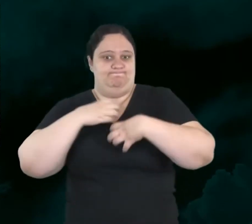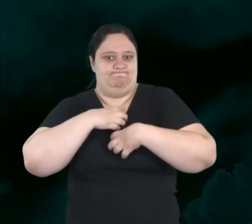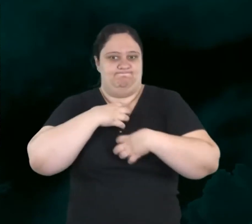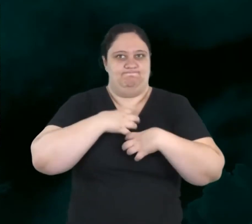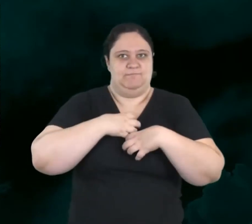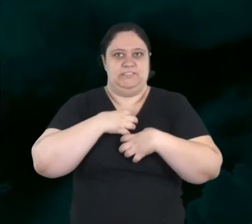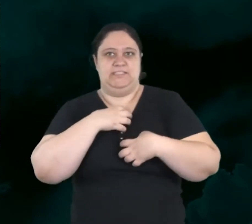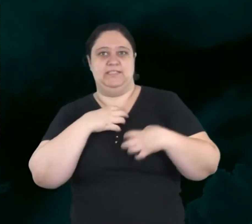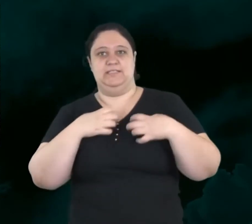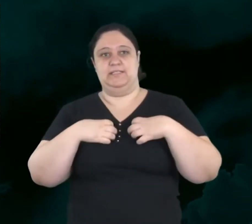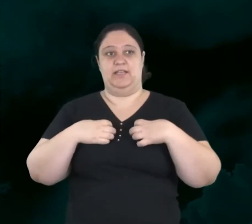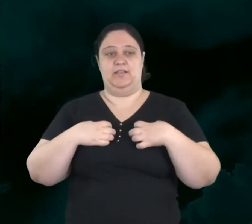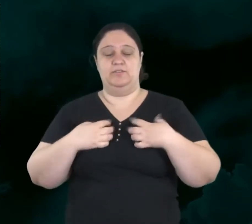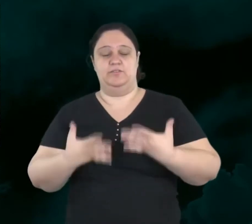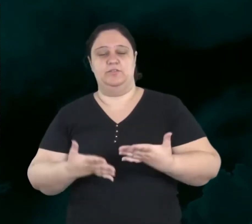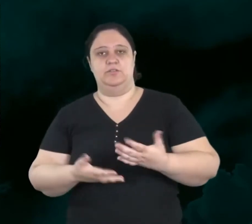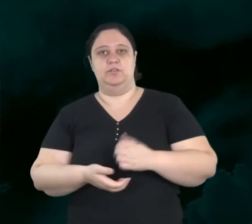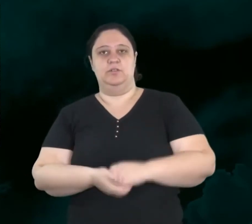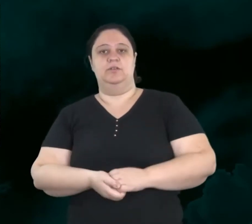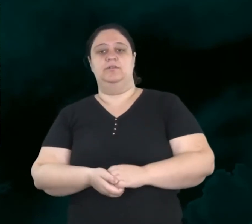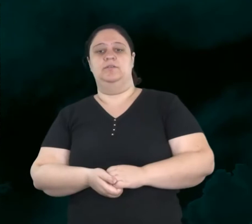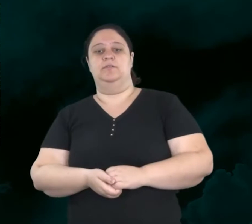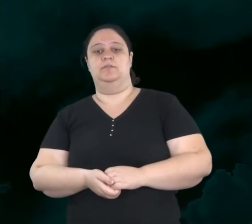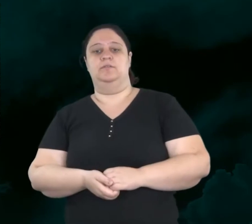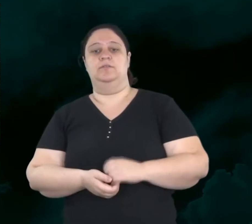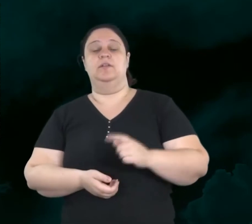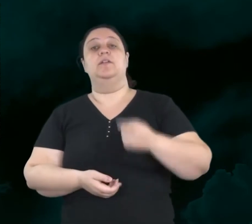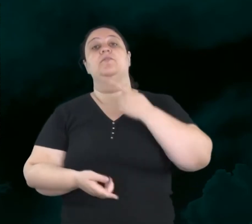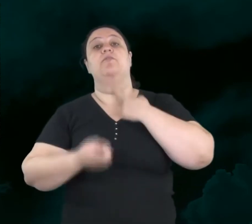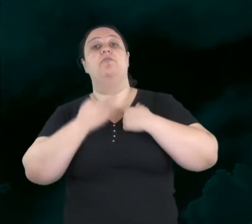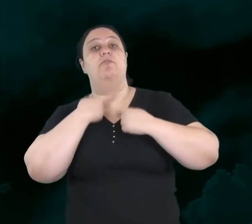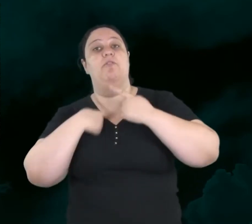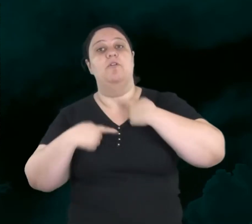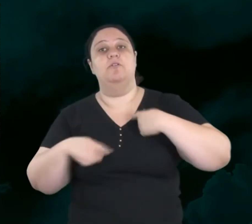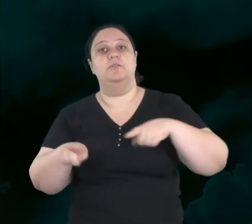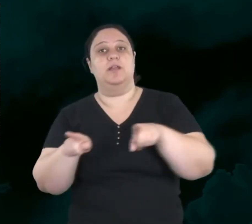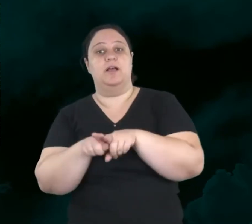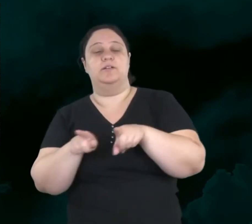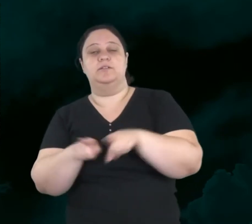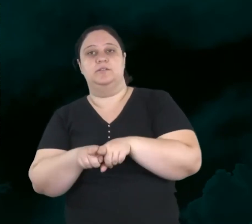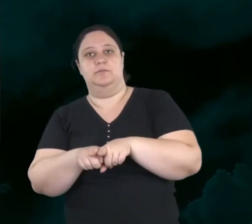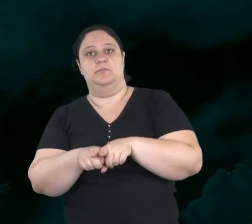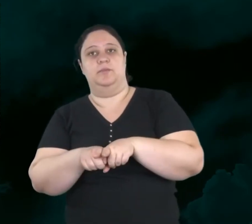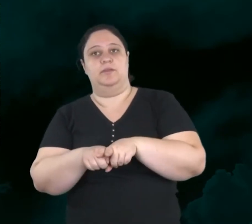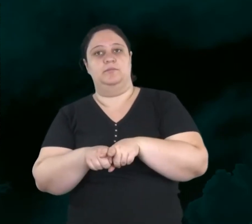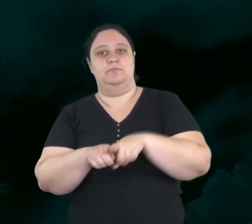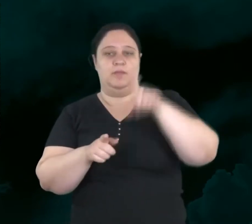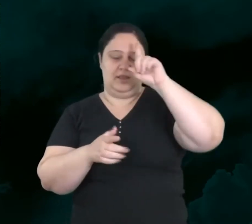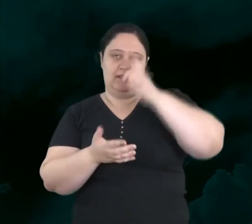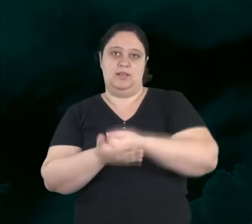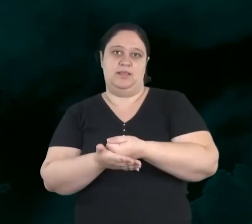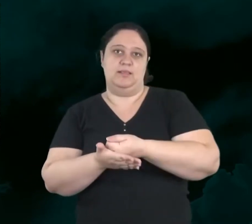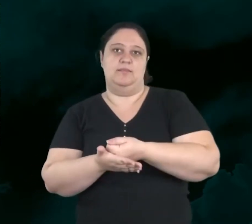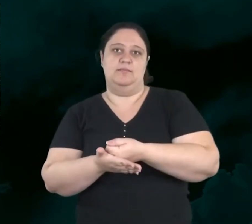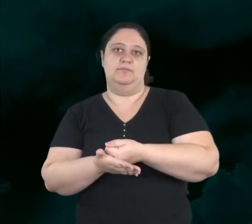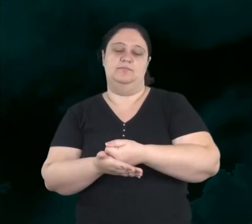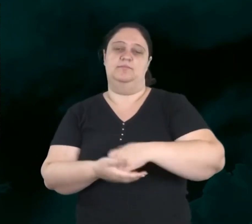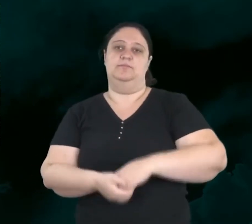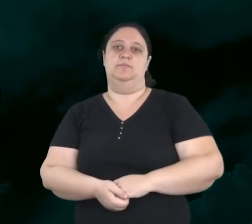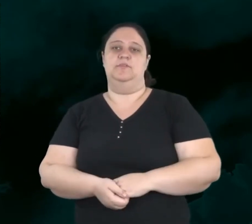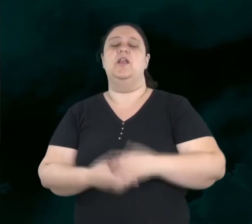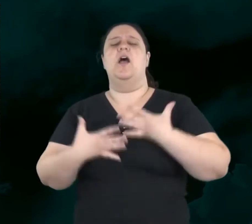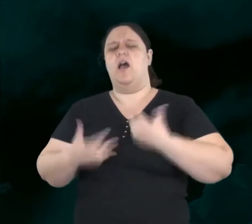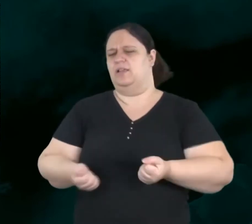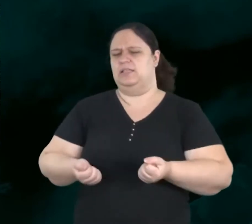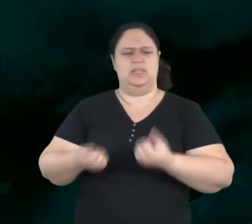se aquilo nos agrada ou não agrada, e a vontade delibera, né? Toma decisões, se eu